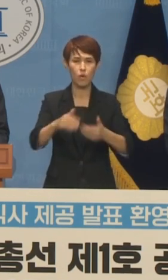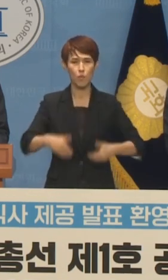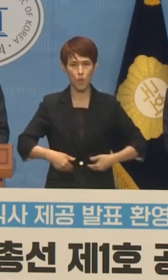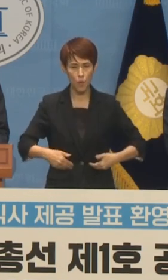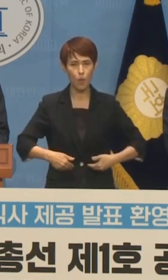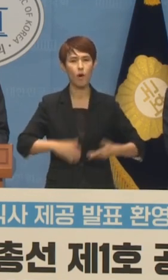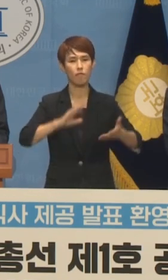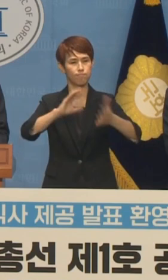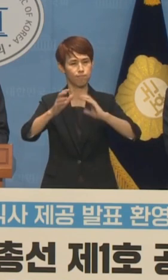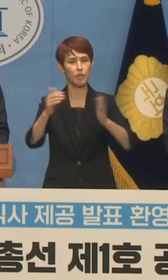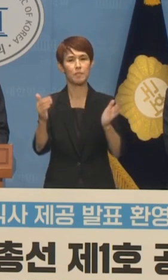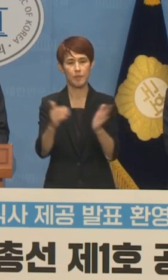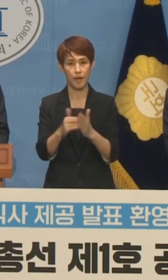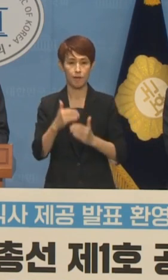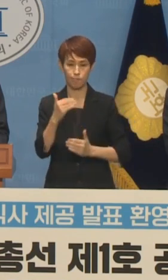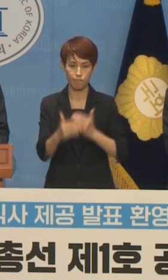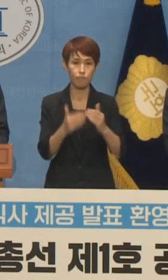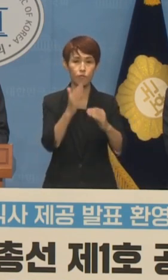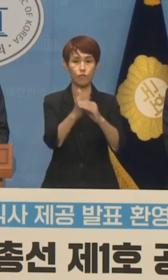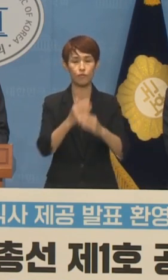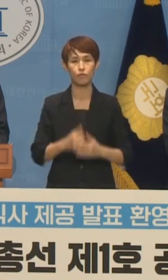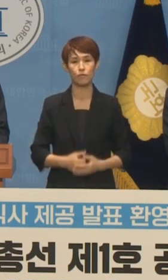이뤘고 절차는 진행 중에 있습니다.